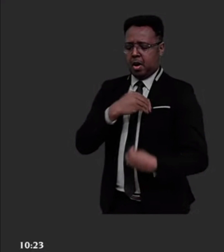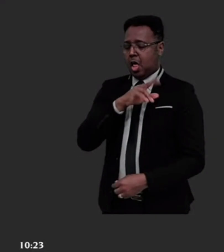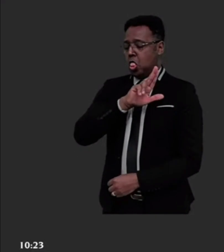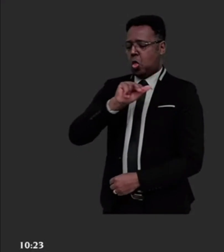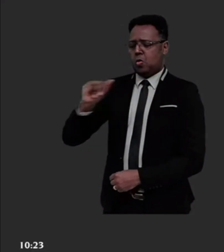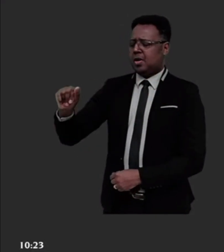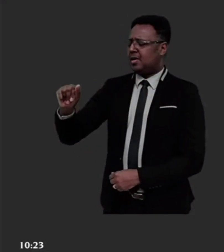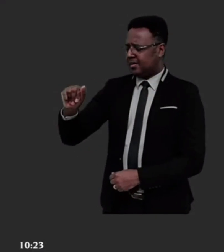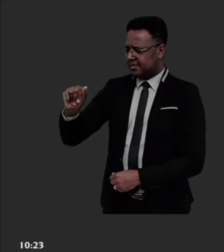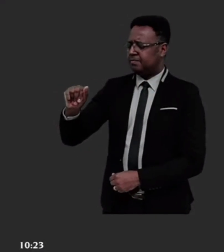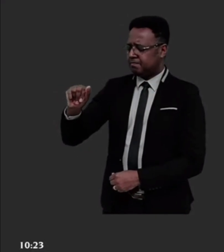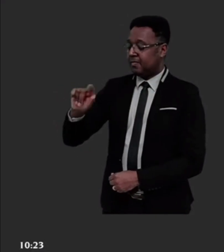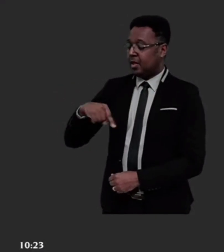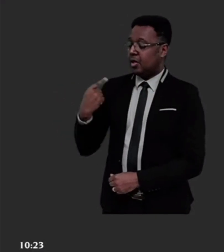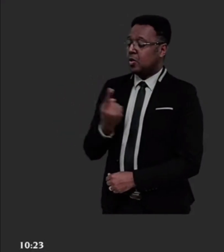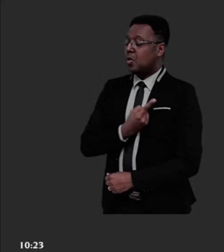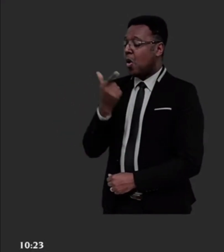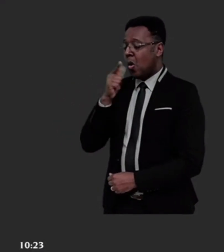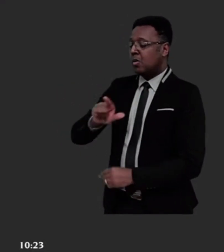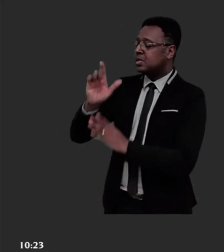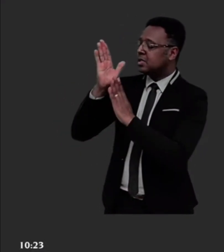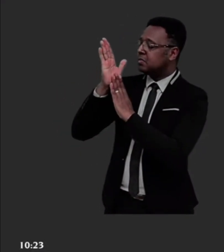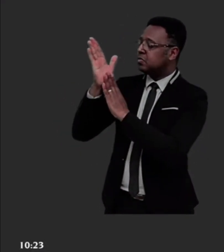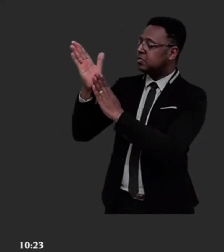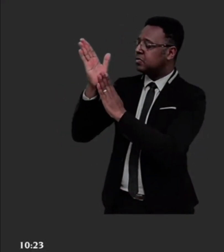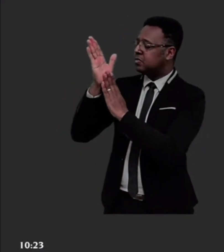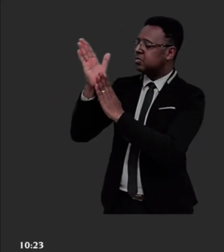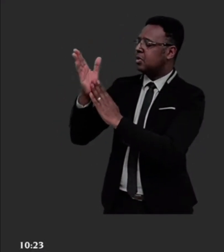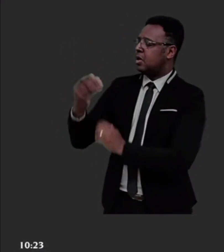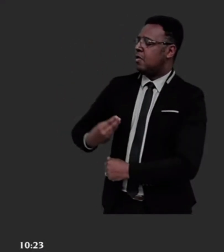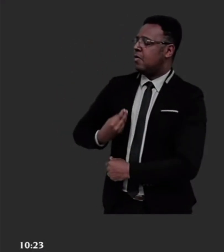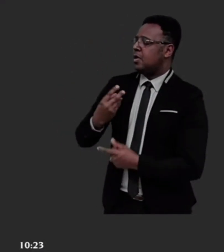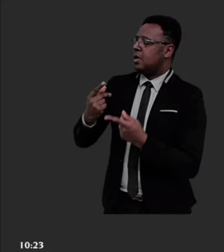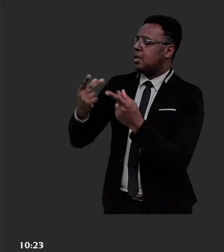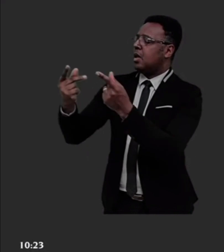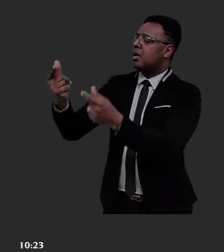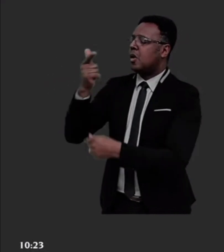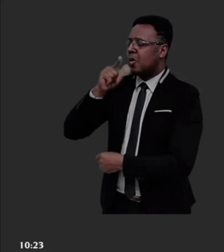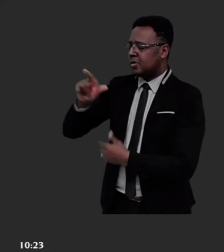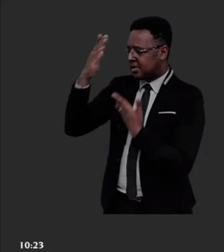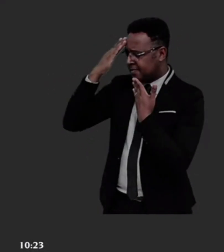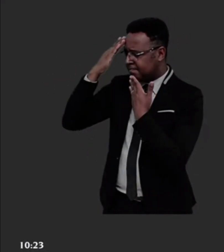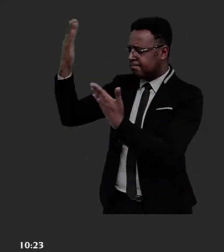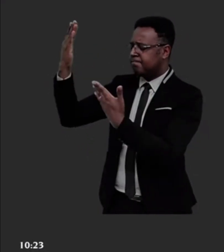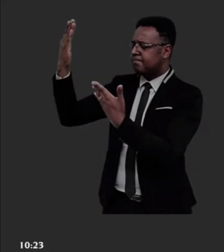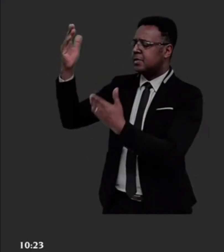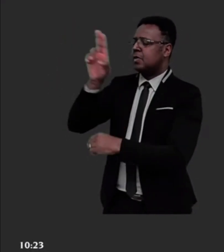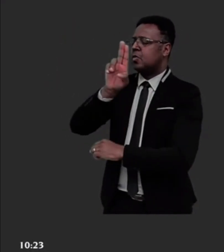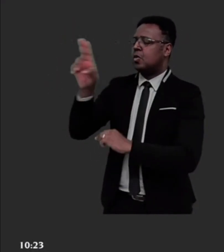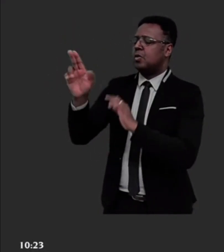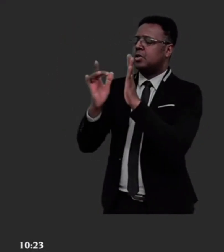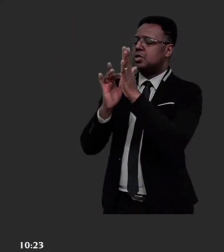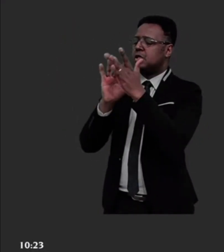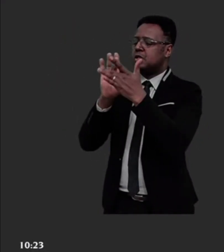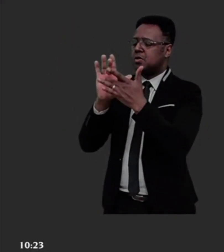vida eterna pelo amor do teu nome. Graças te damos por tudo em Jesus Cristo, teu Filho,